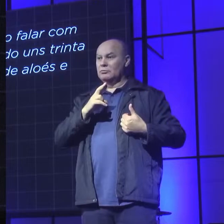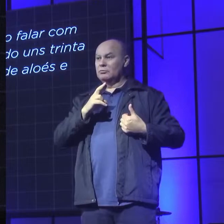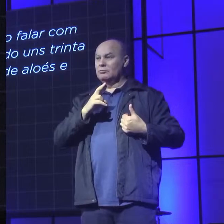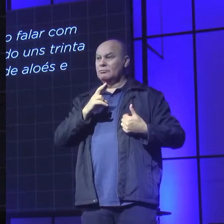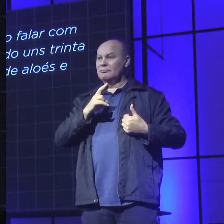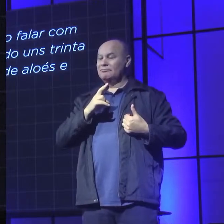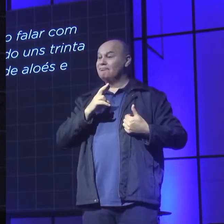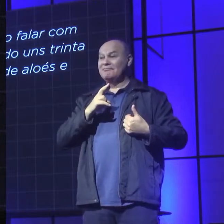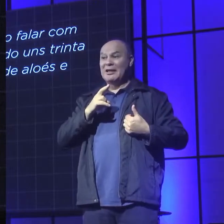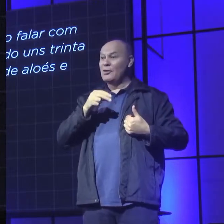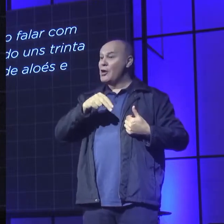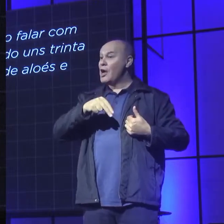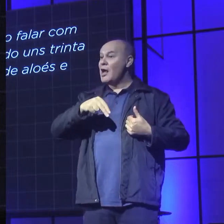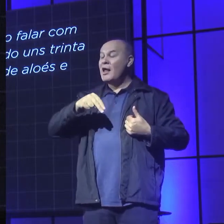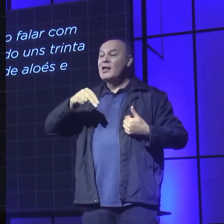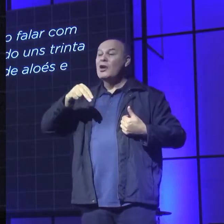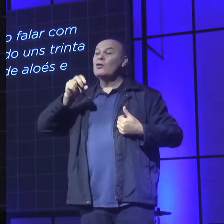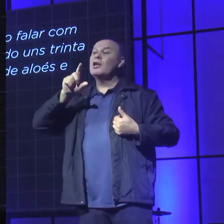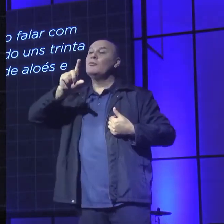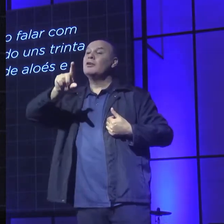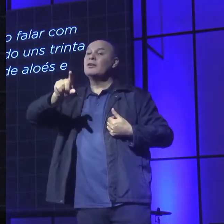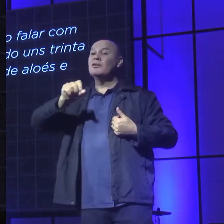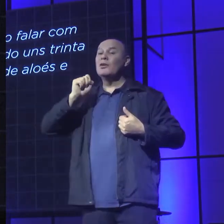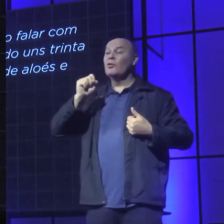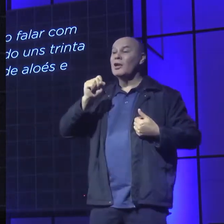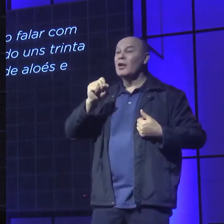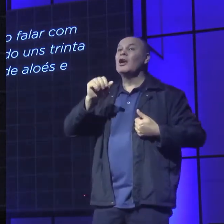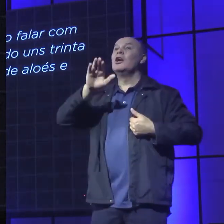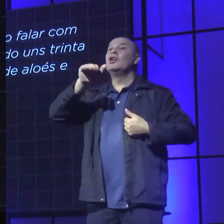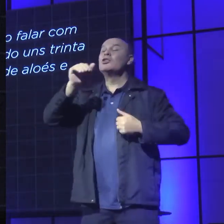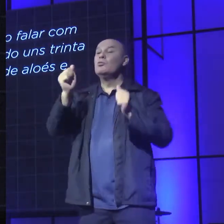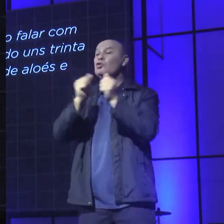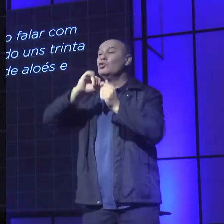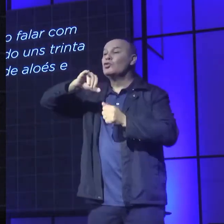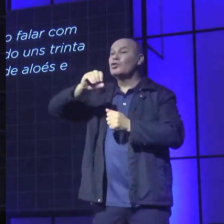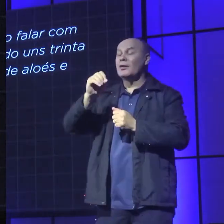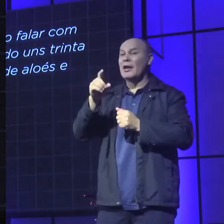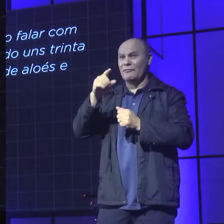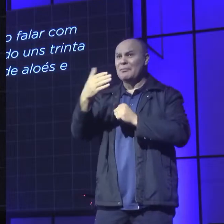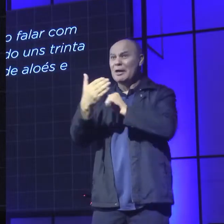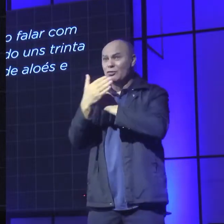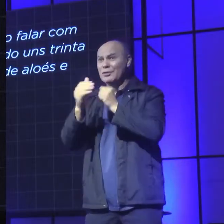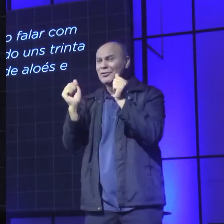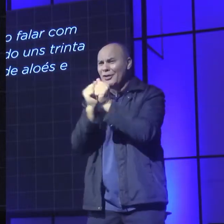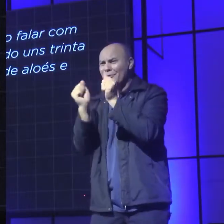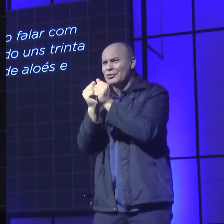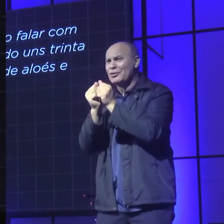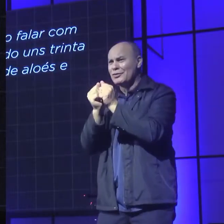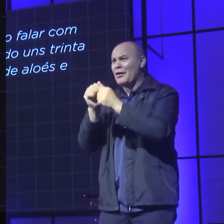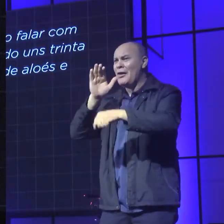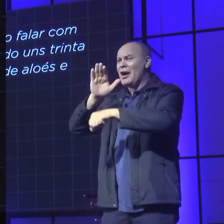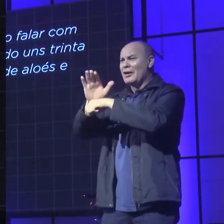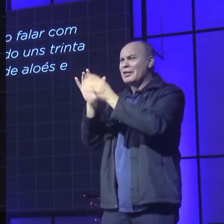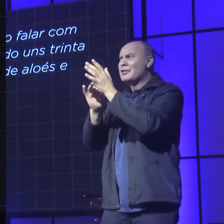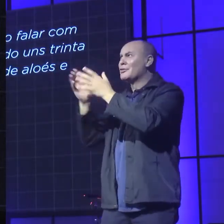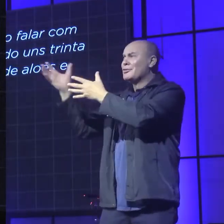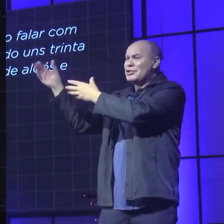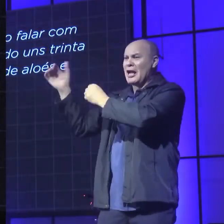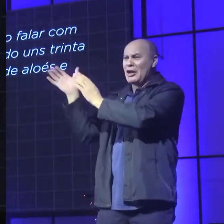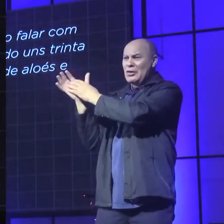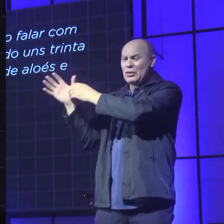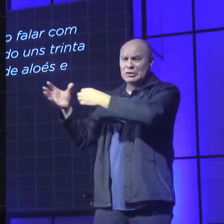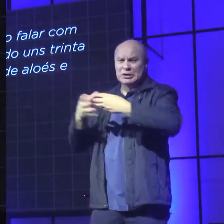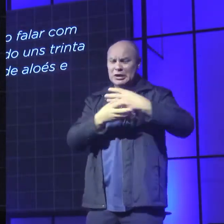tirar Jesus da cruz e o sepultar. E o mais interessante ainda é que o texto nos diz que ele levou